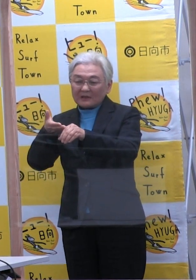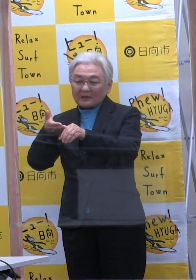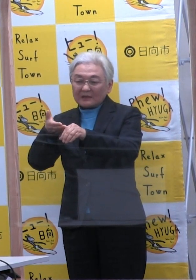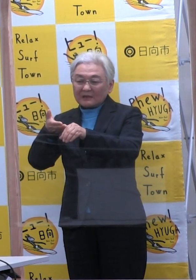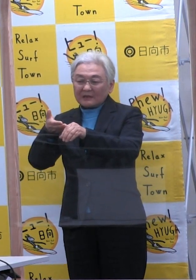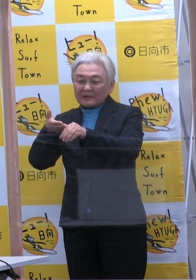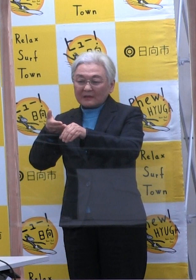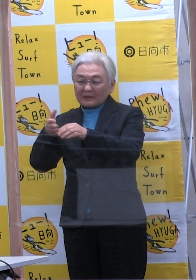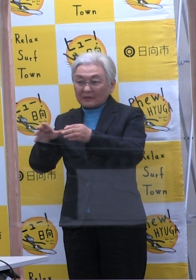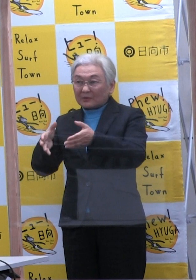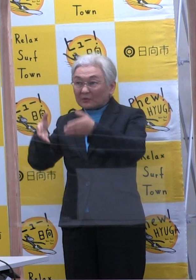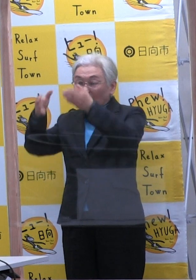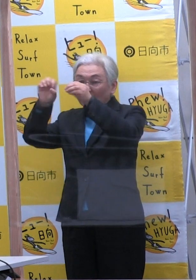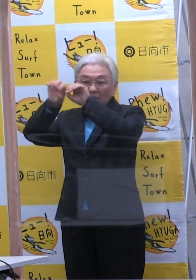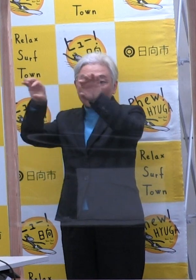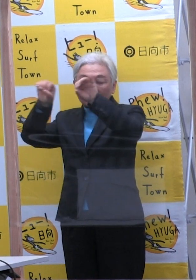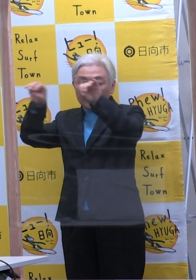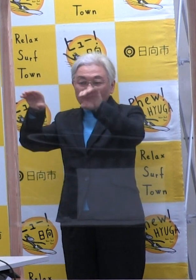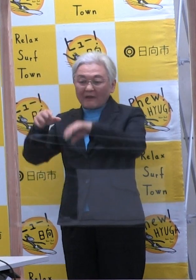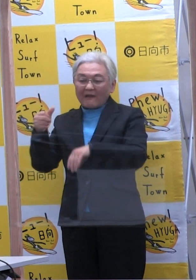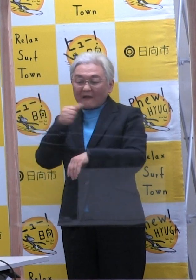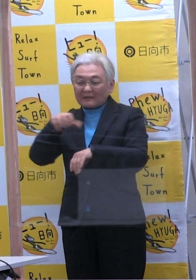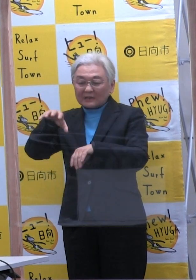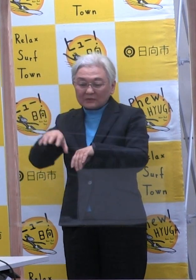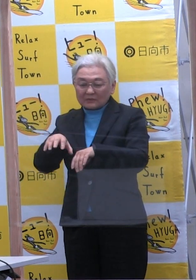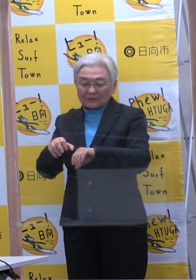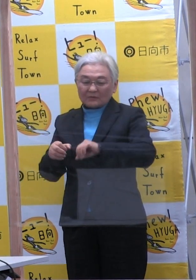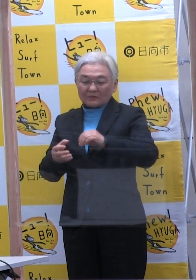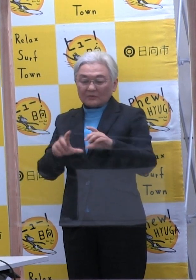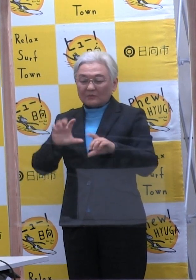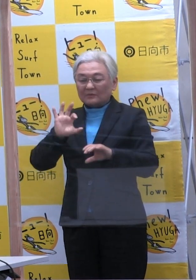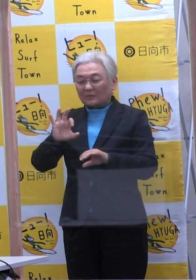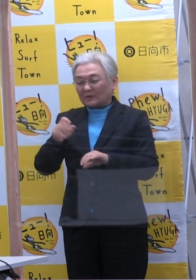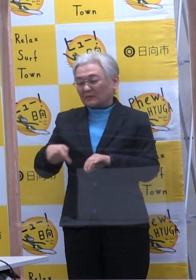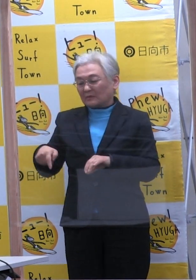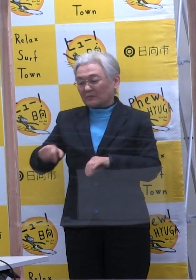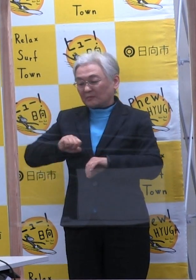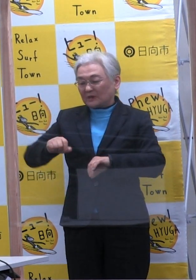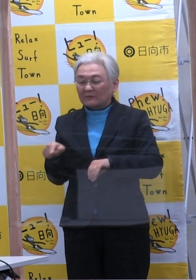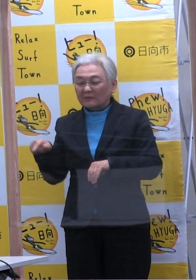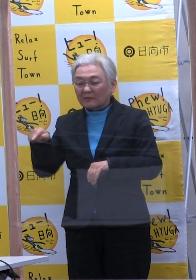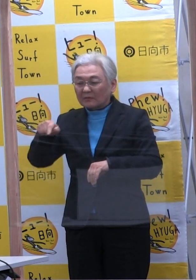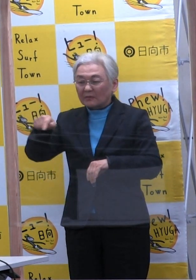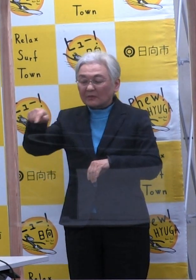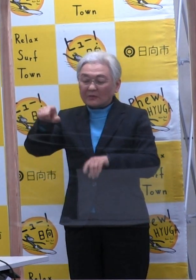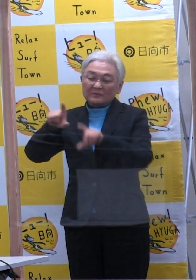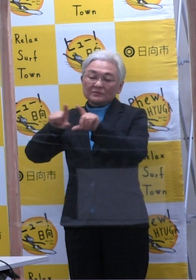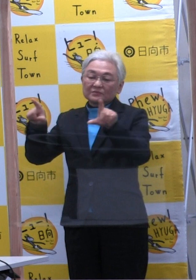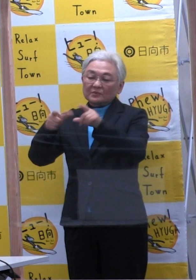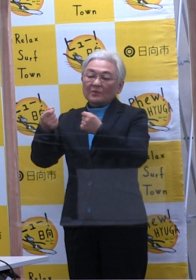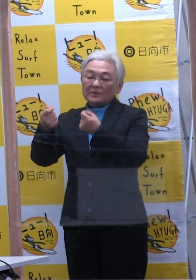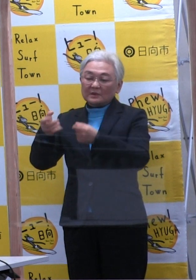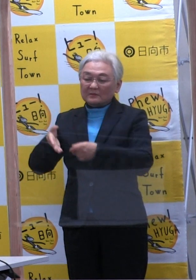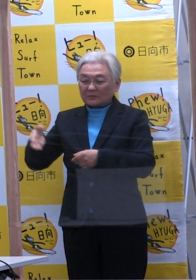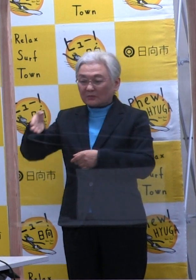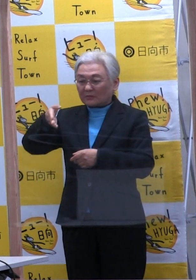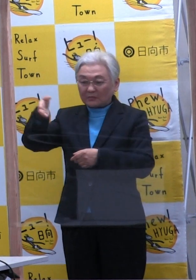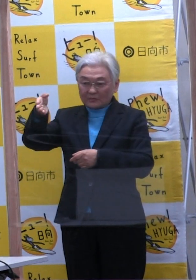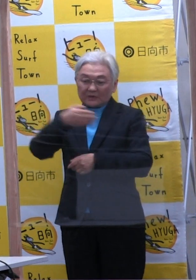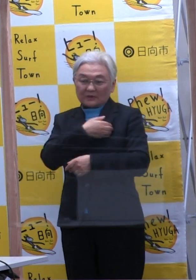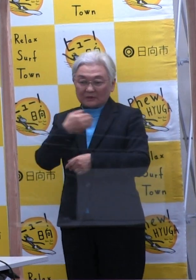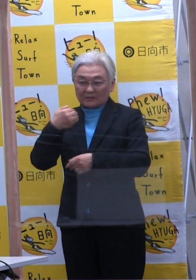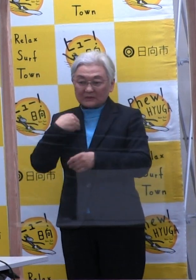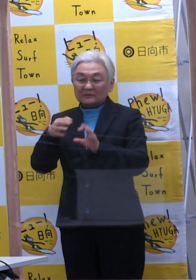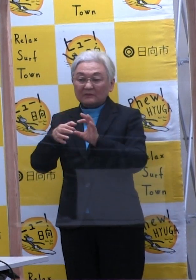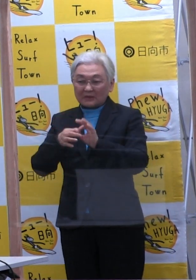瀬観光案内所トイレ右横の遊歩道から通常通り通行可能となってお